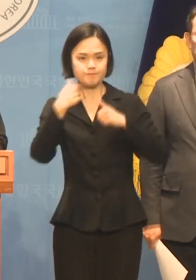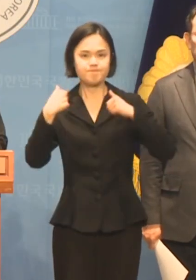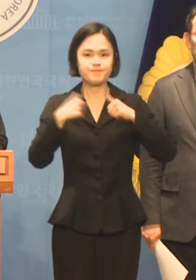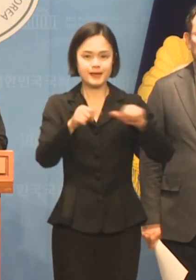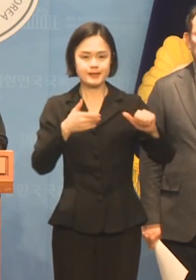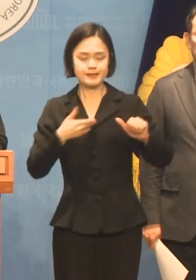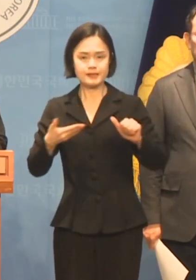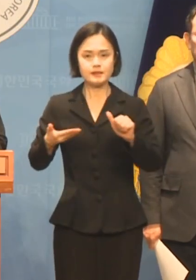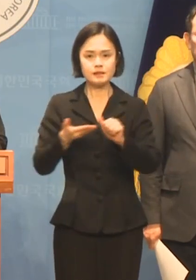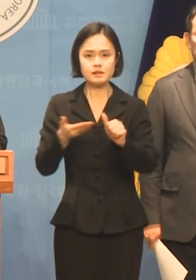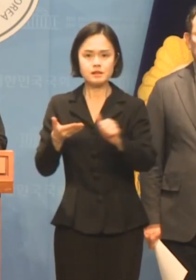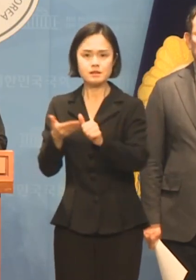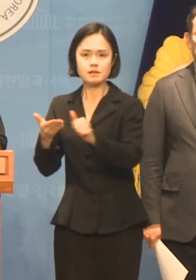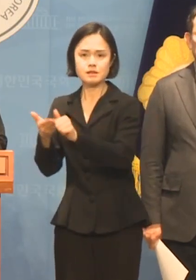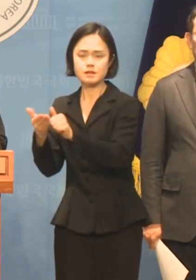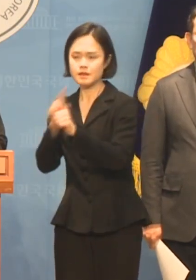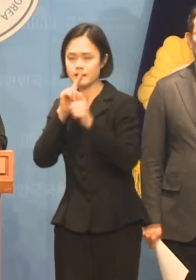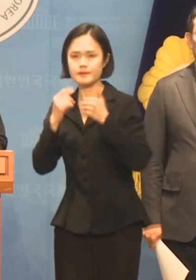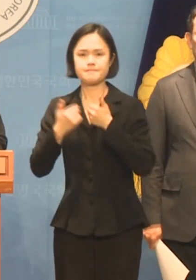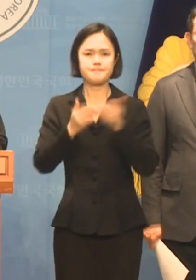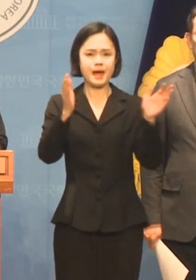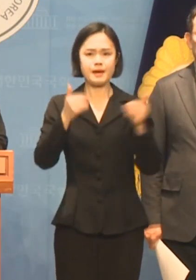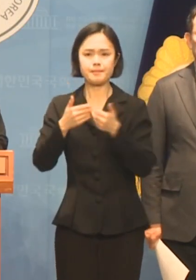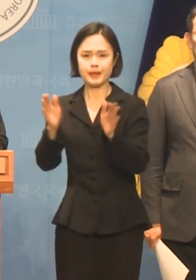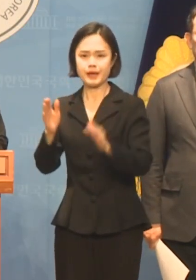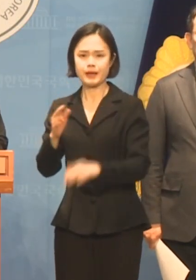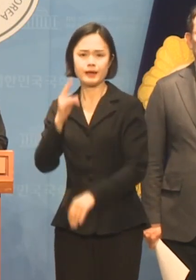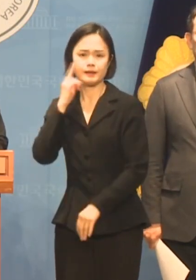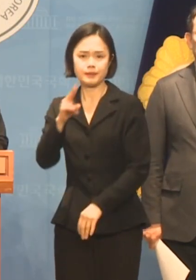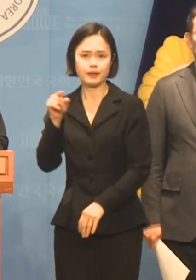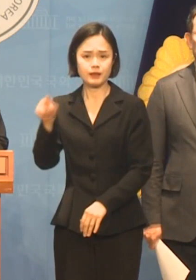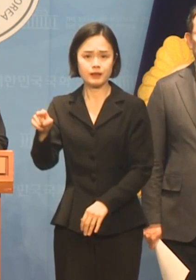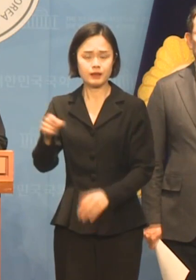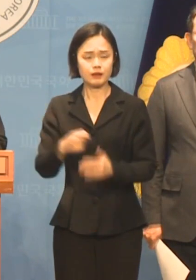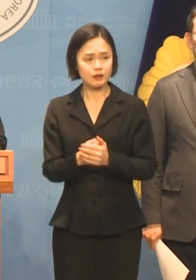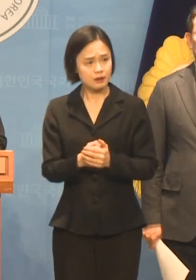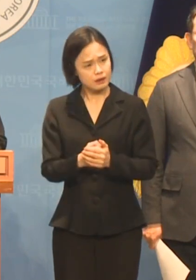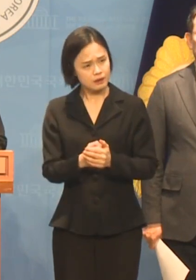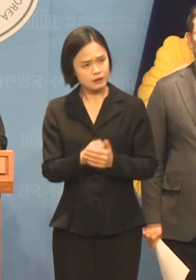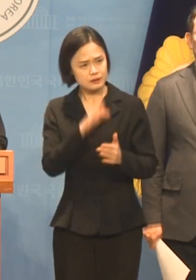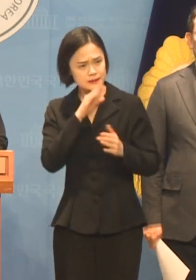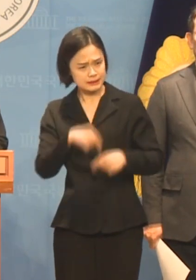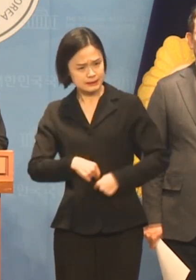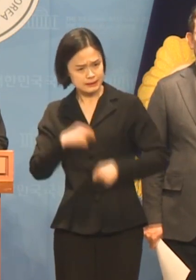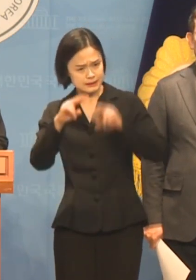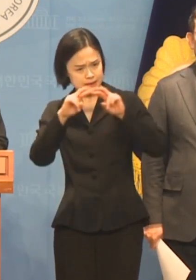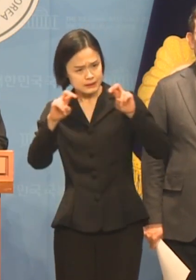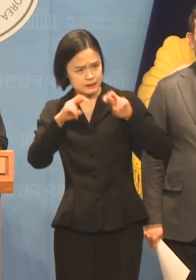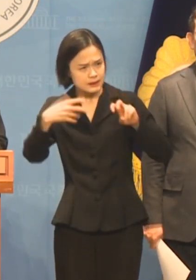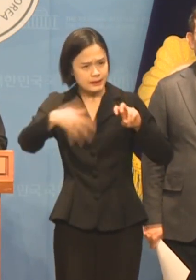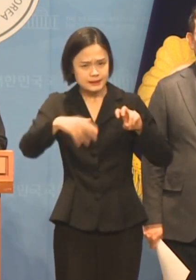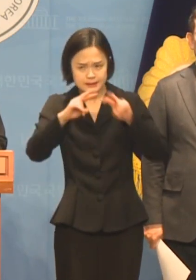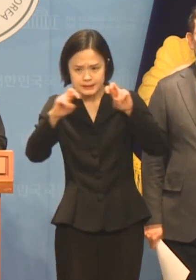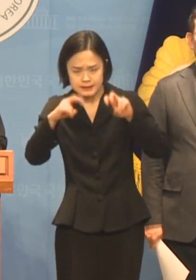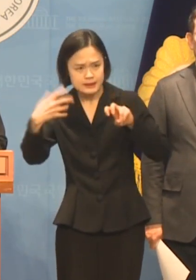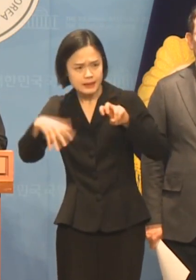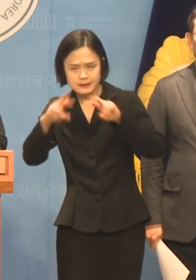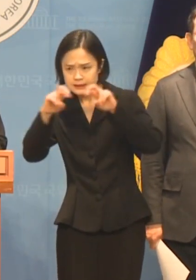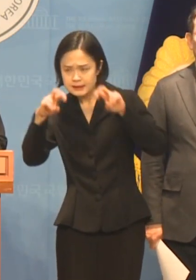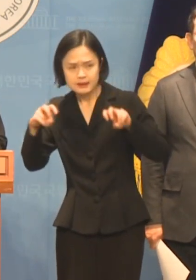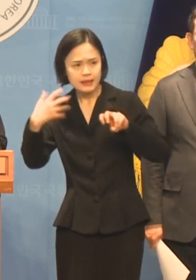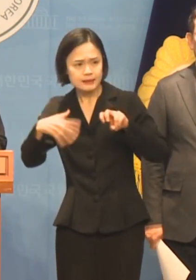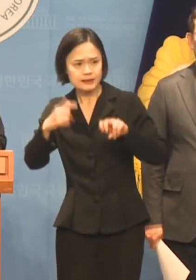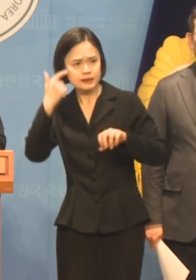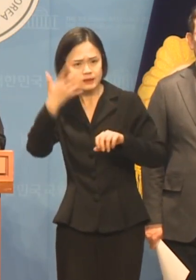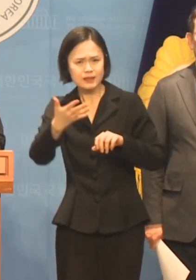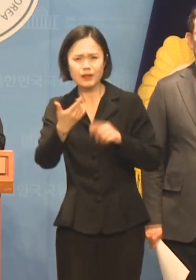사실이 드러나는 것이 없으니 재탕, 삼탕, 사탕에 반복된 질의를 하는 것이